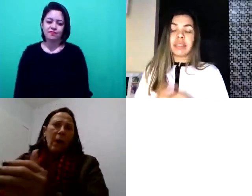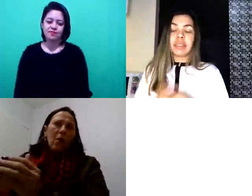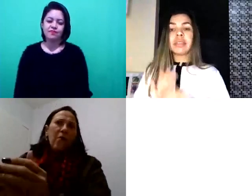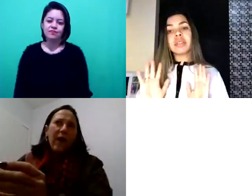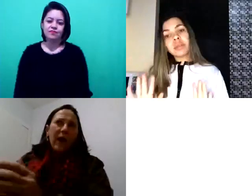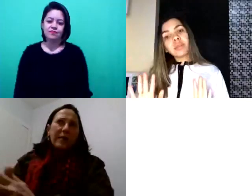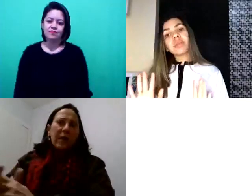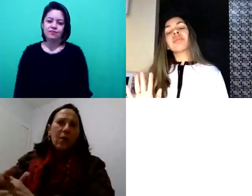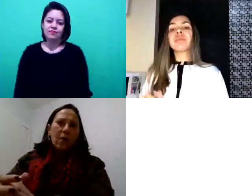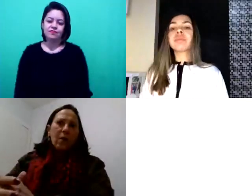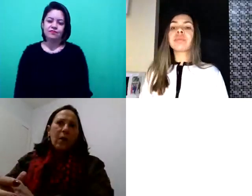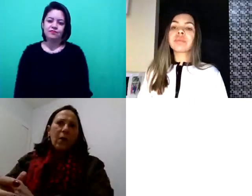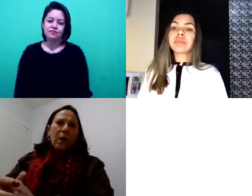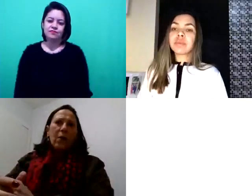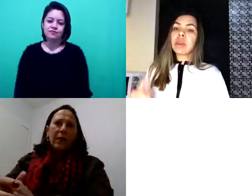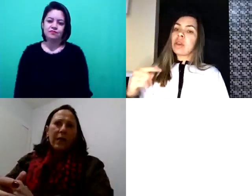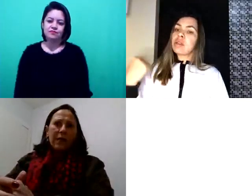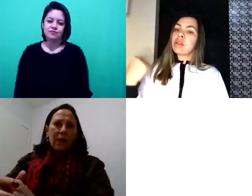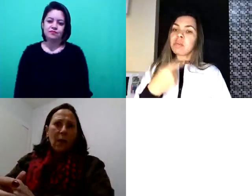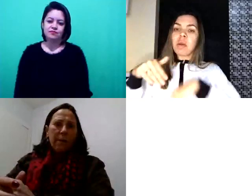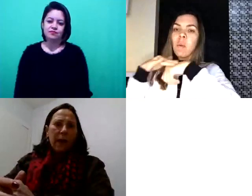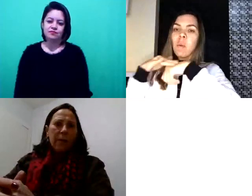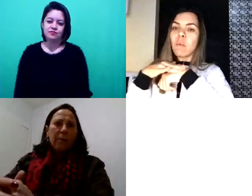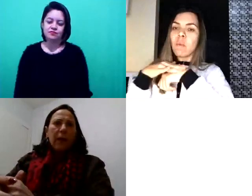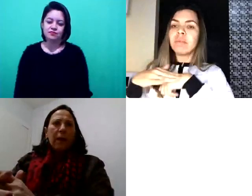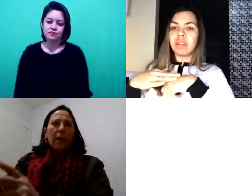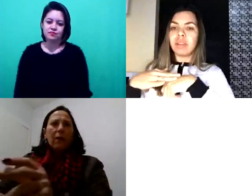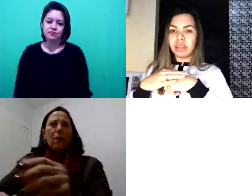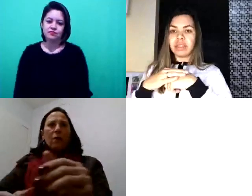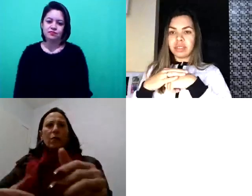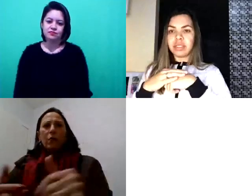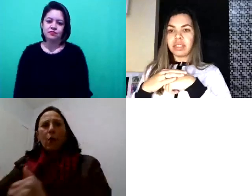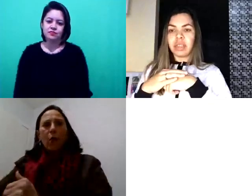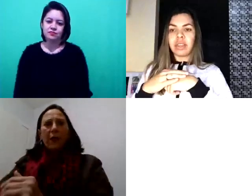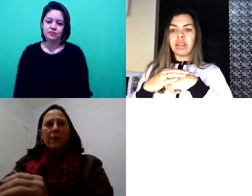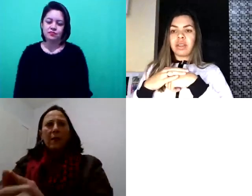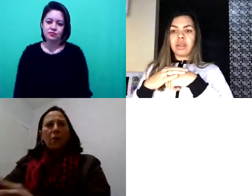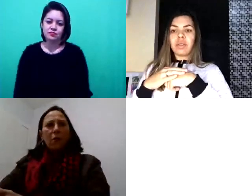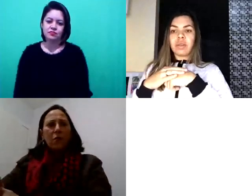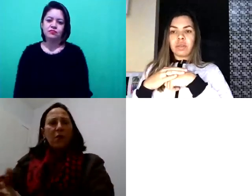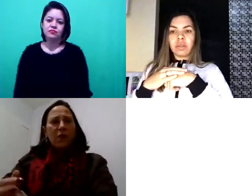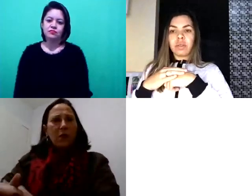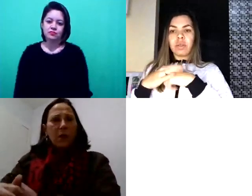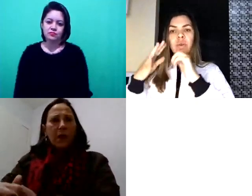numa conversa com a coordenação da UAB e com os tutores e com alguns